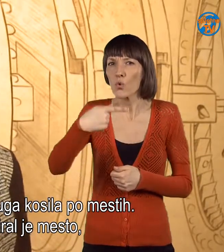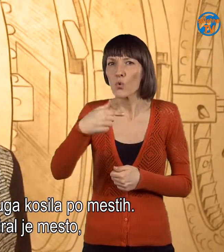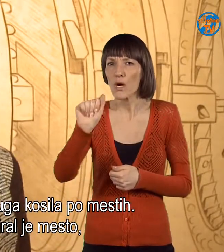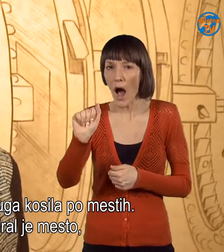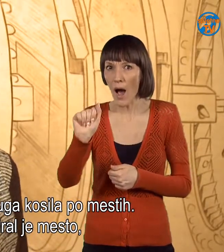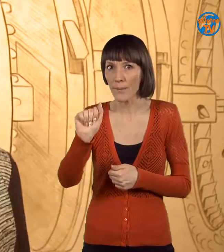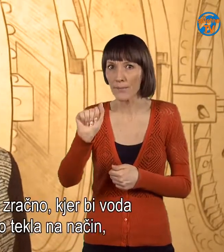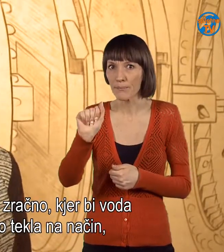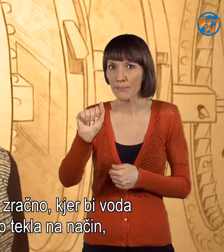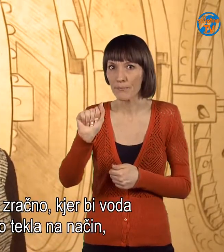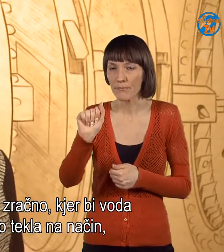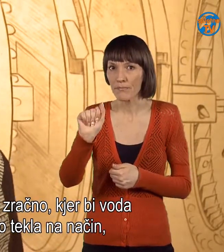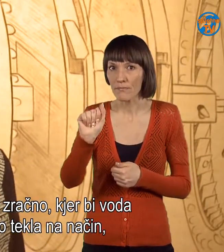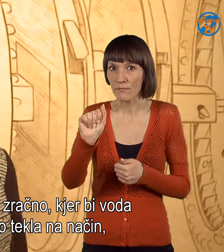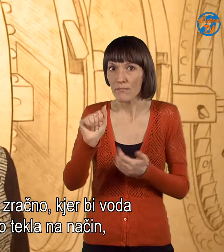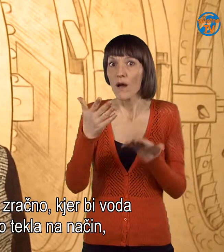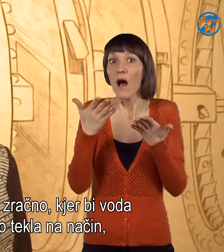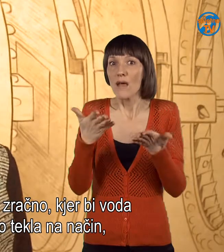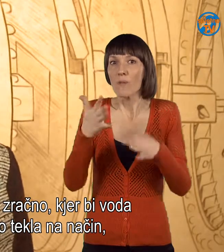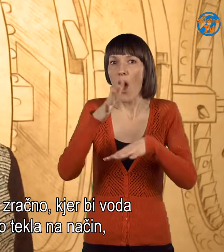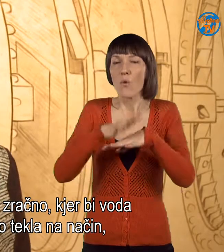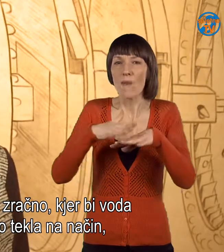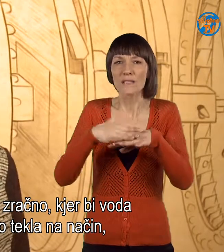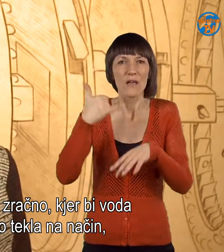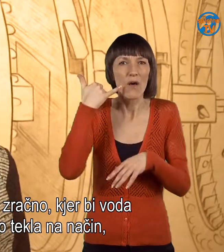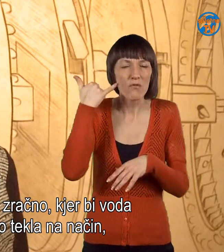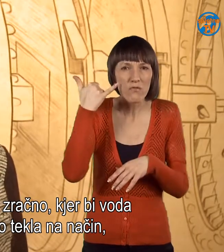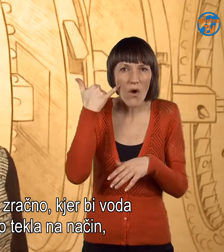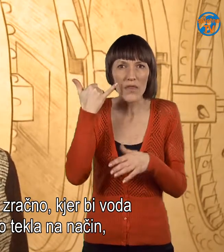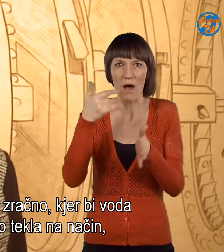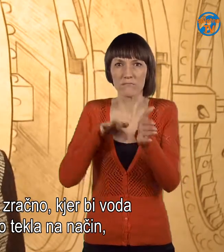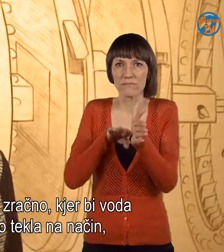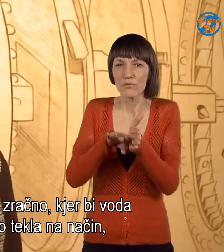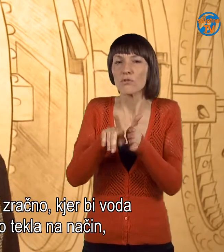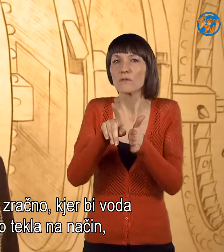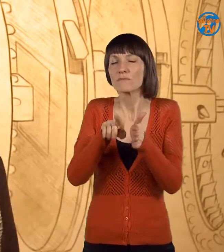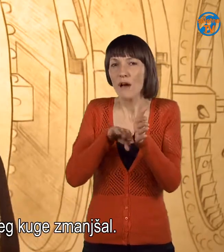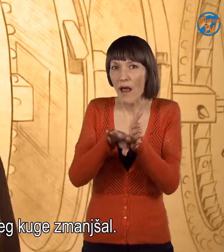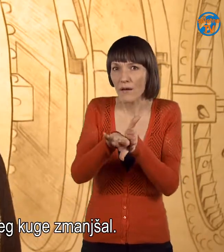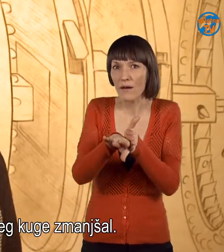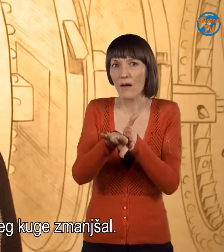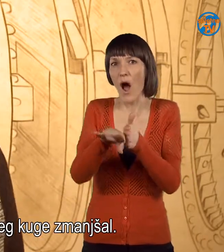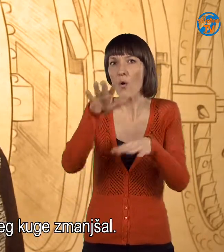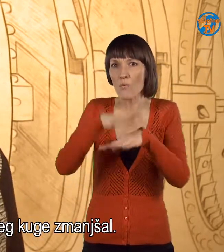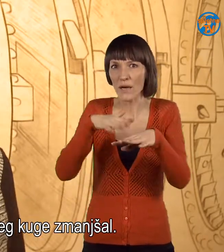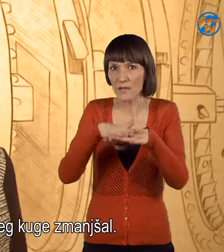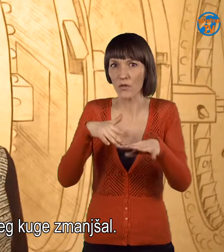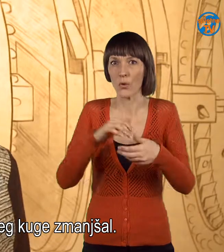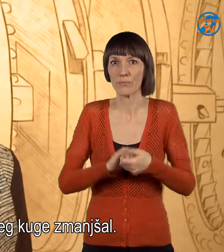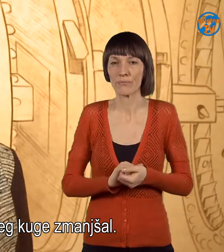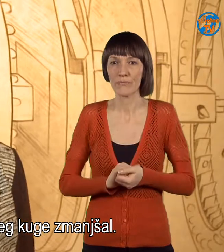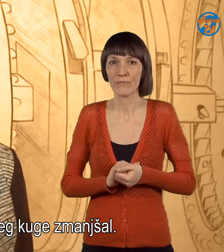bi bilo dovolj zračno, kjer bi voda tekla skozi mesto na tak način, da bi se obseg kuge